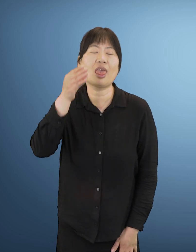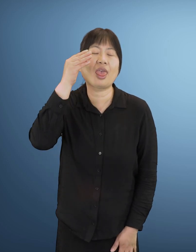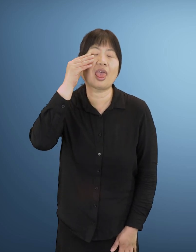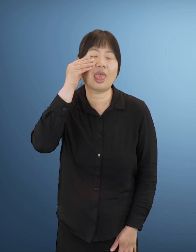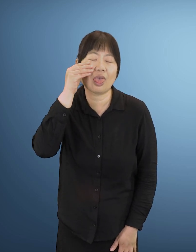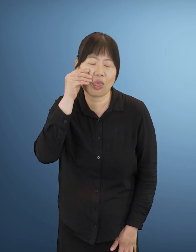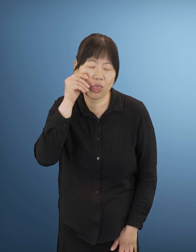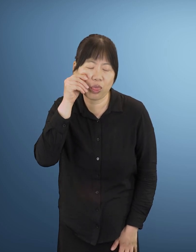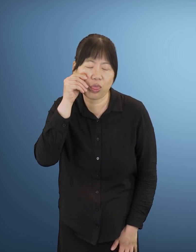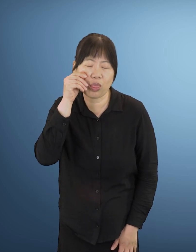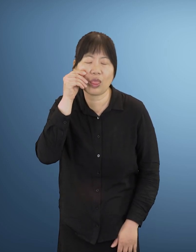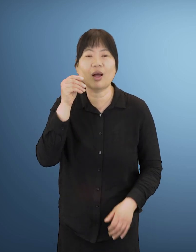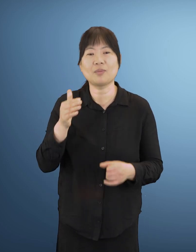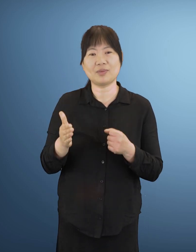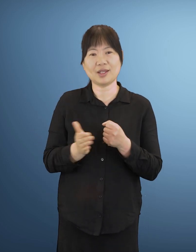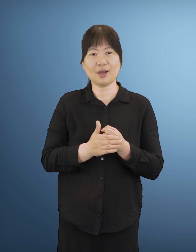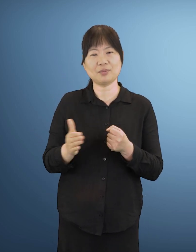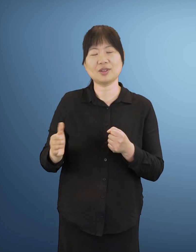익숙함이에요.